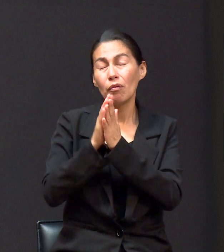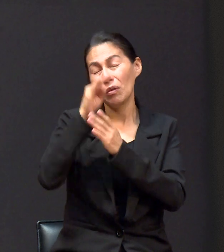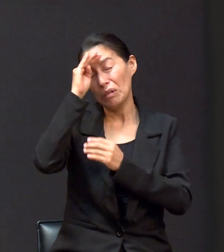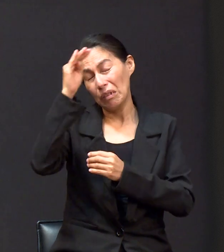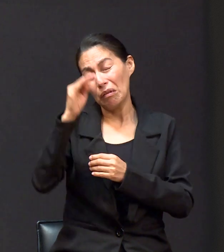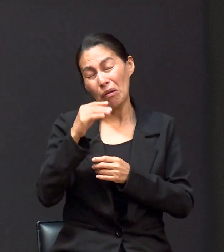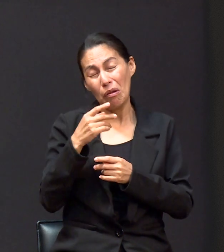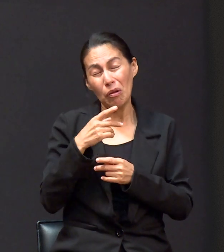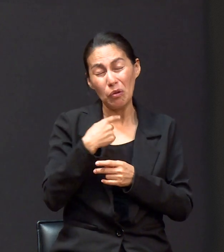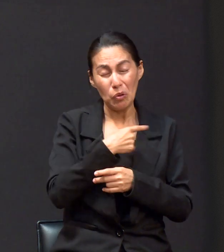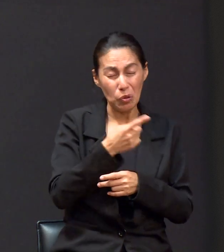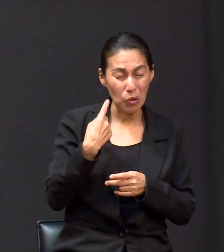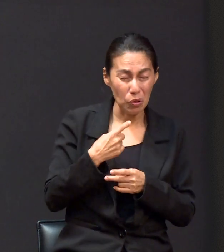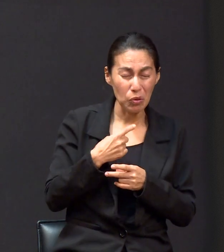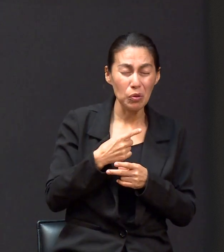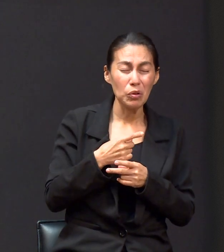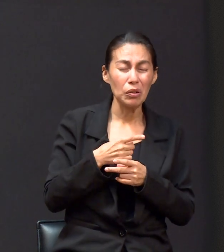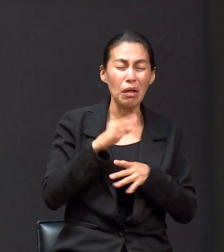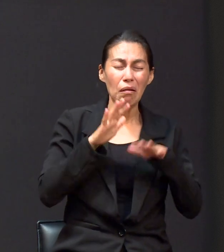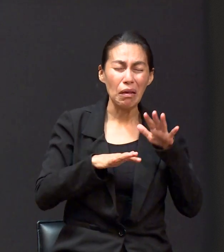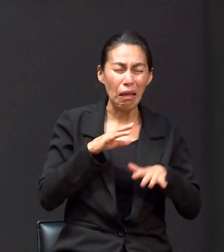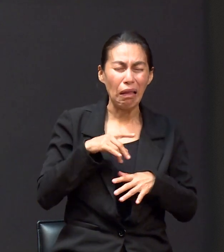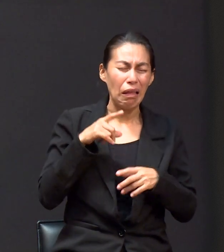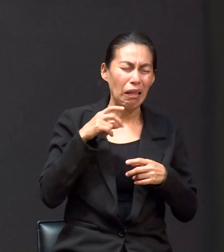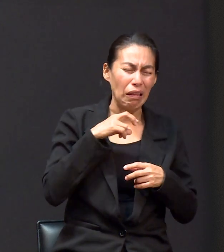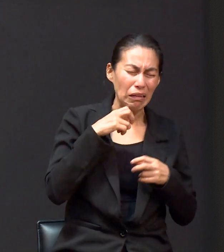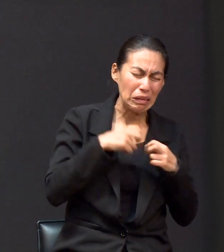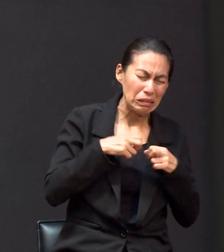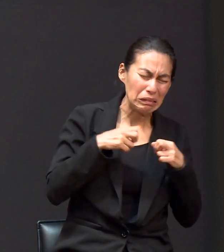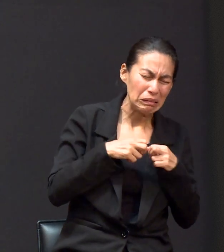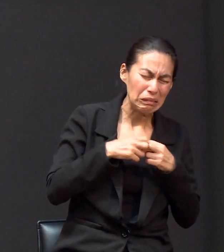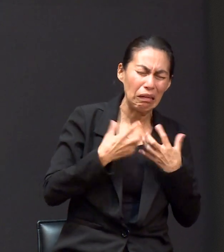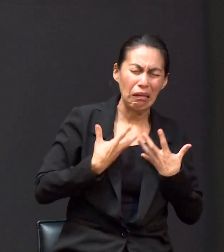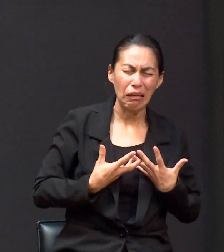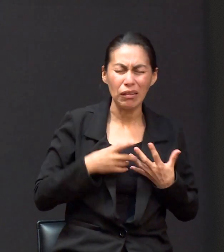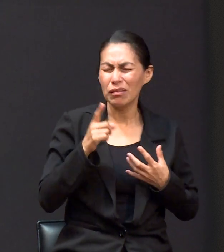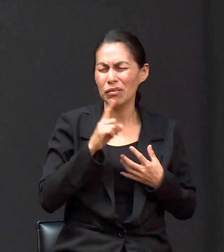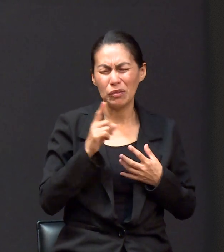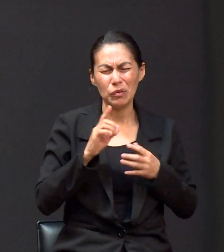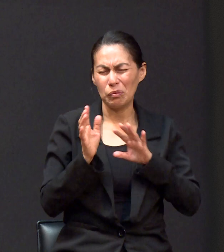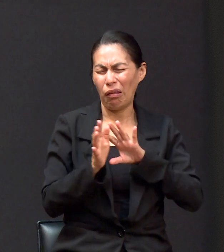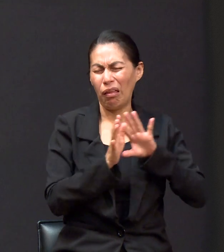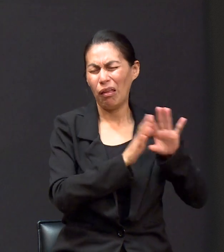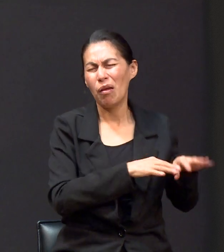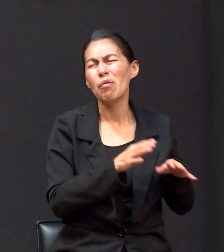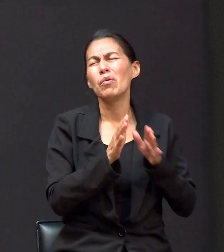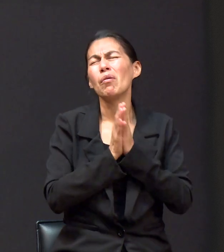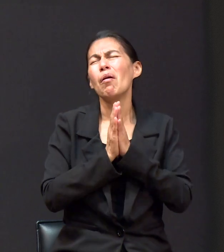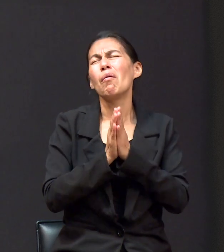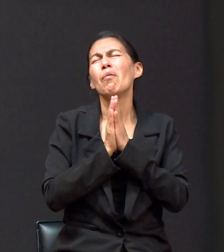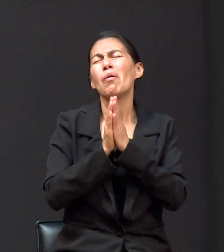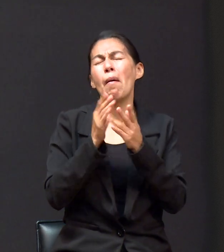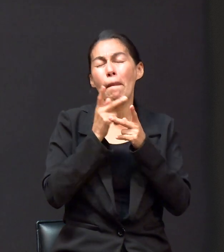poder esperar el momento adecuado que tú tienes para nosotros, para darnos o